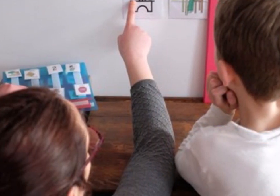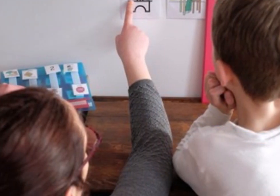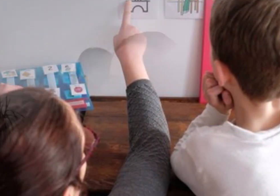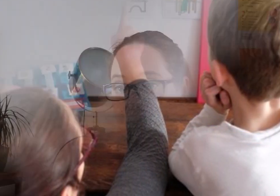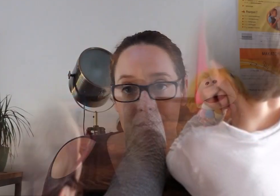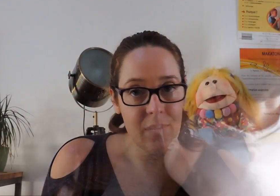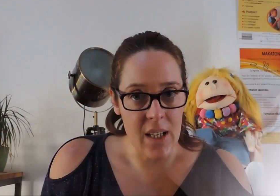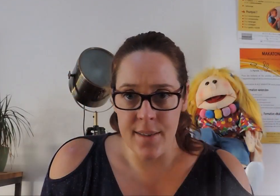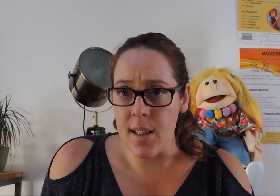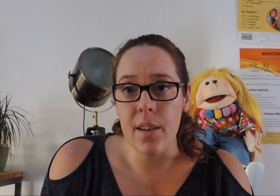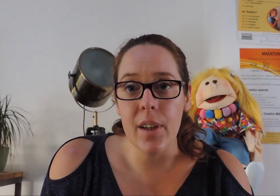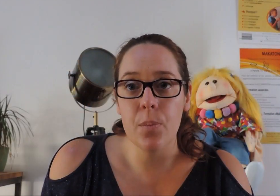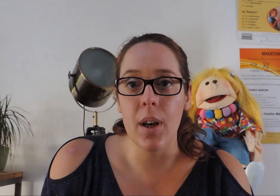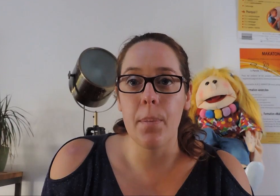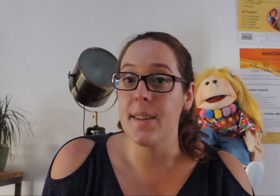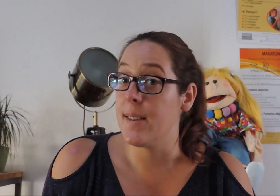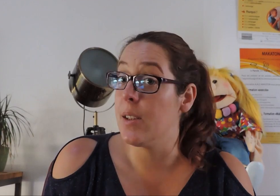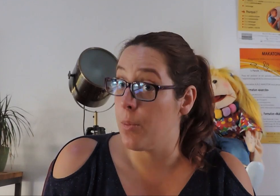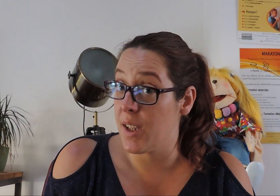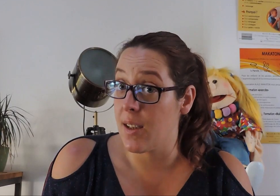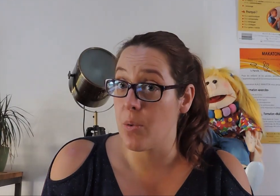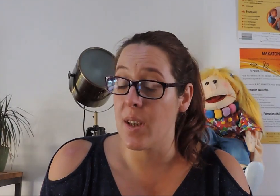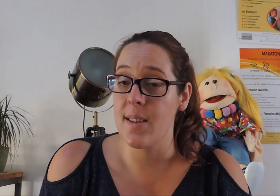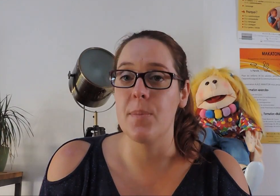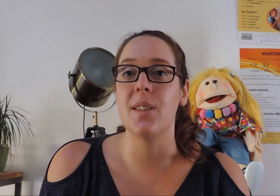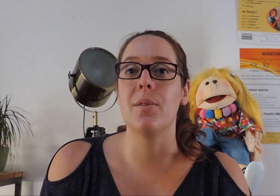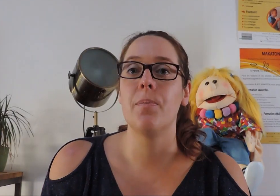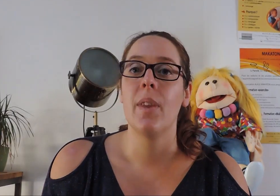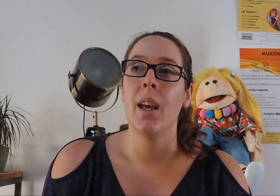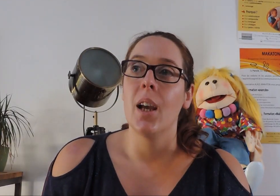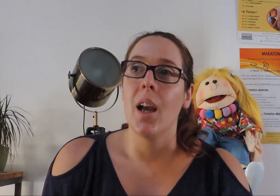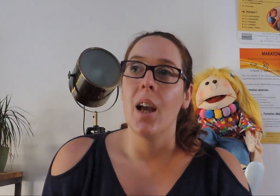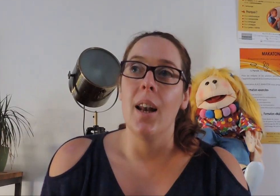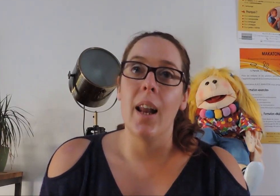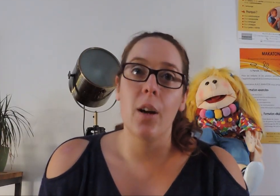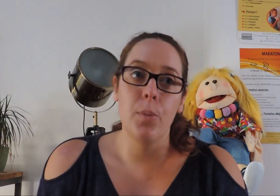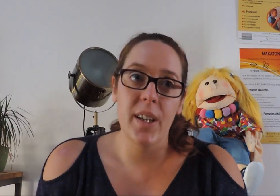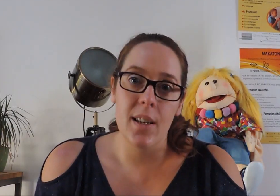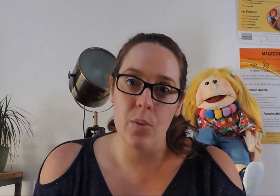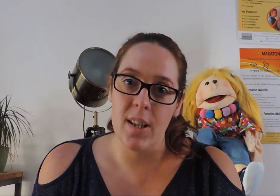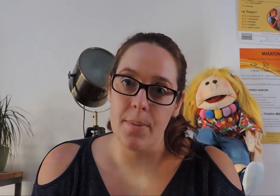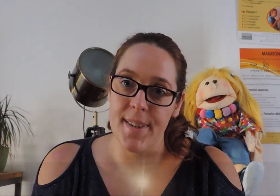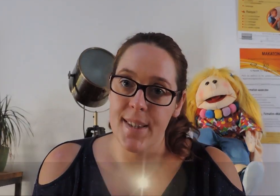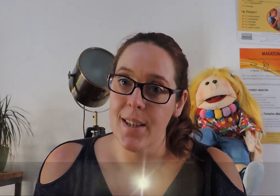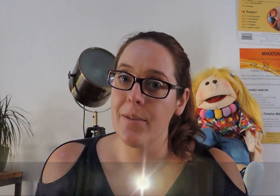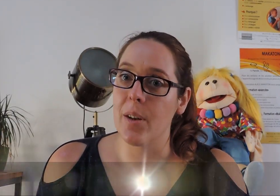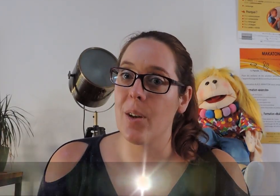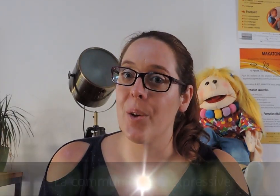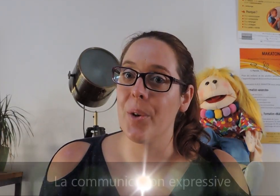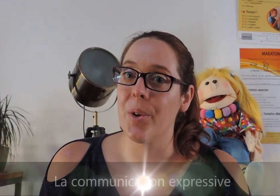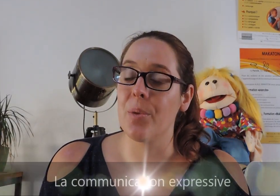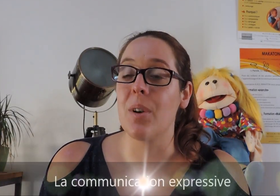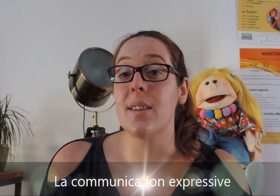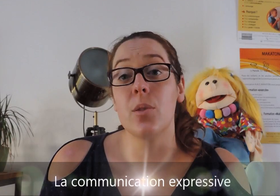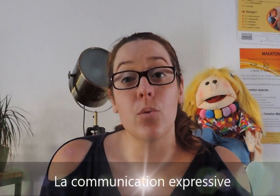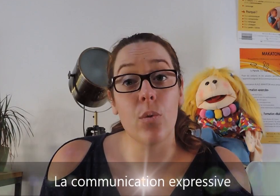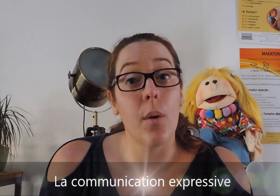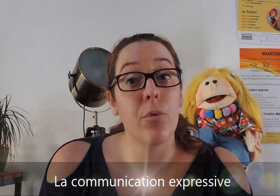voilà ça ça va être pour la partie communication réceptive la communication expressive donc là c'est tout ce qu'on va